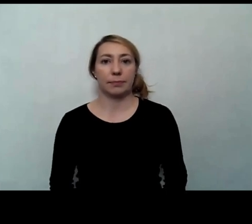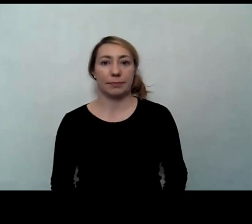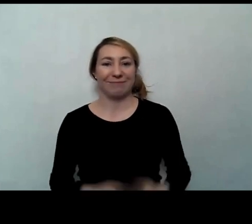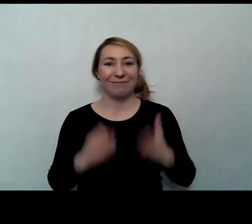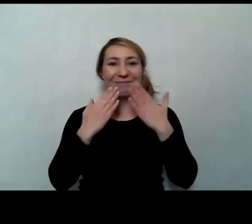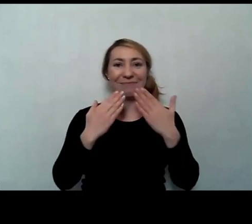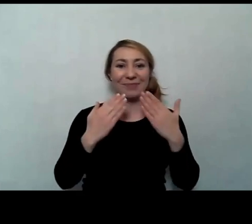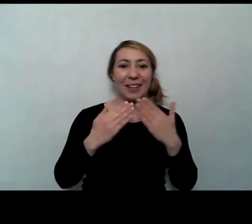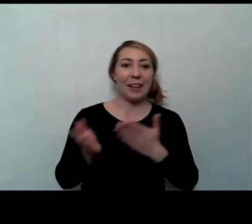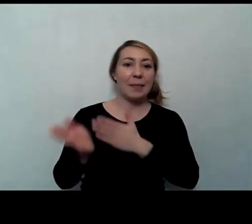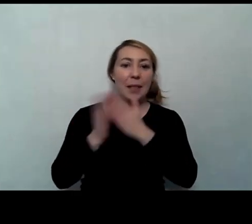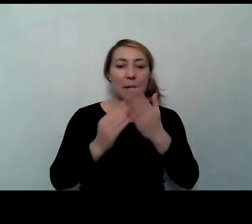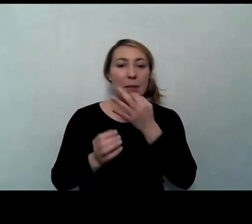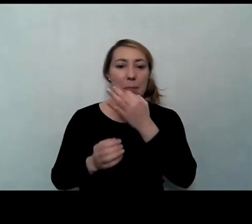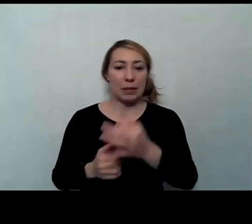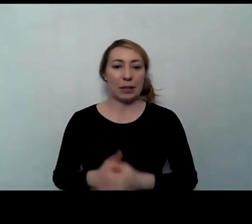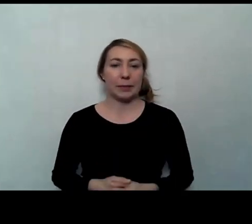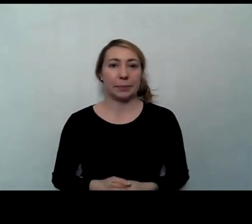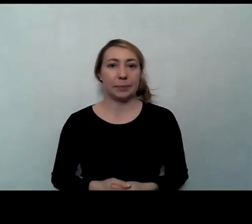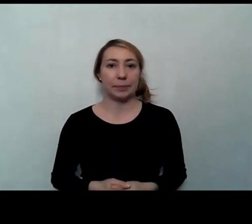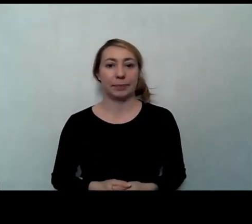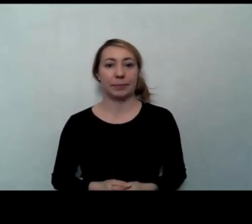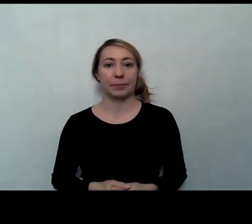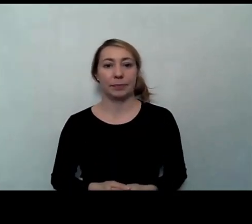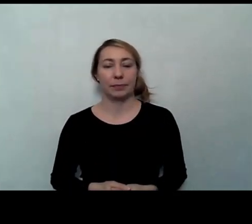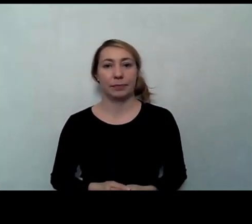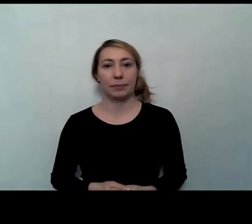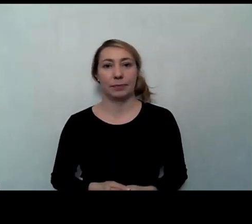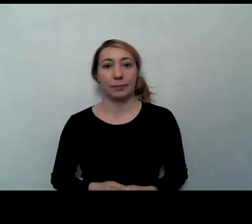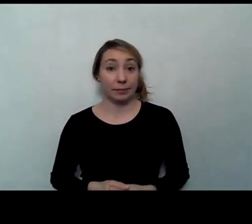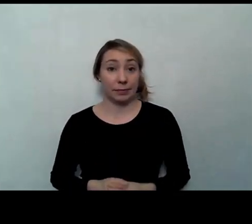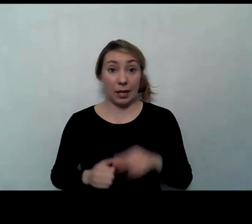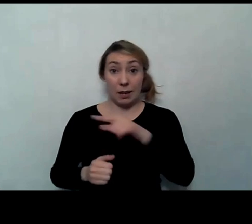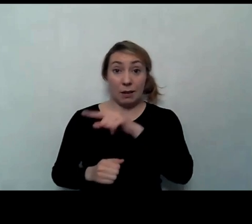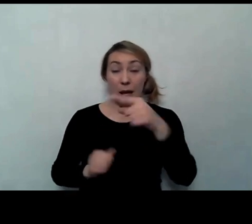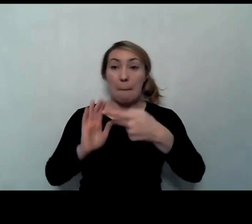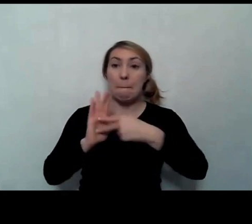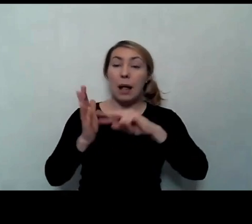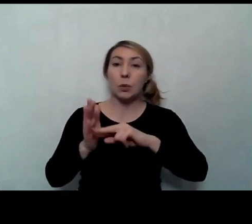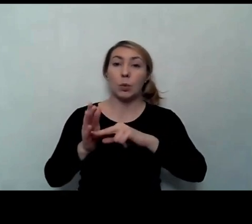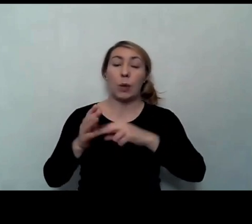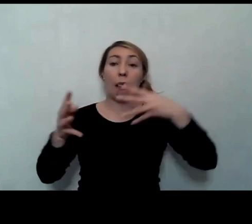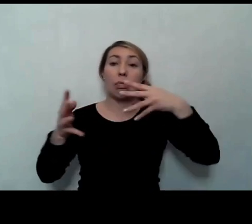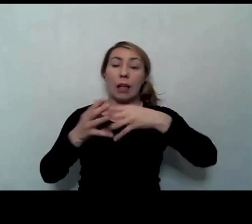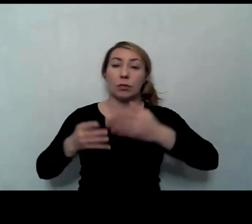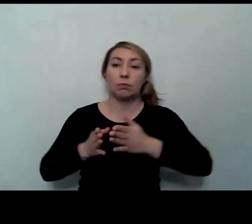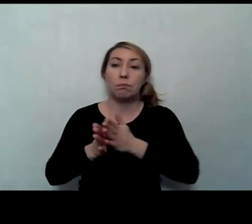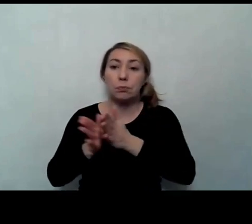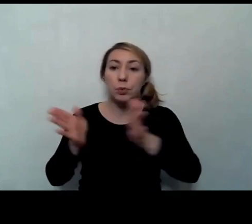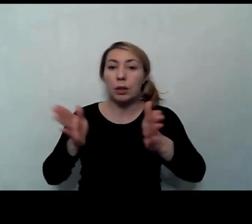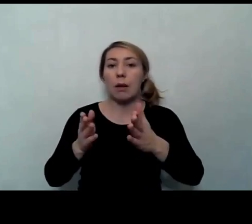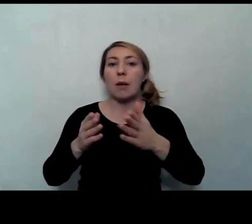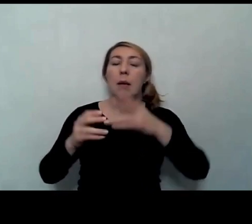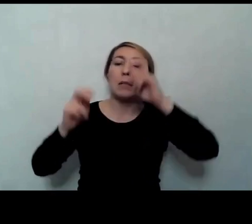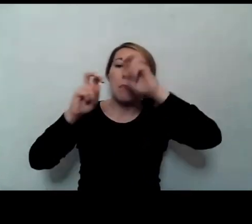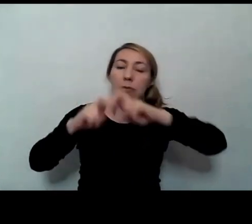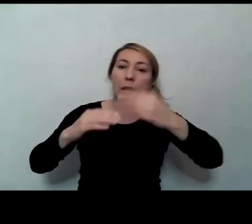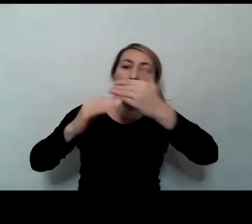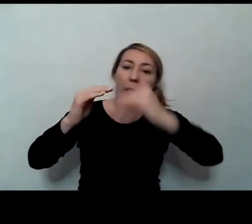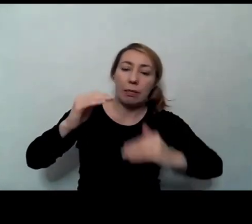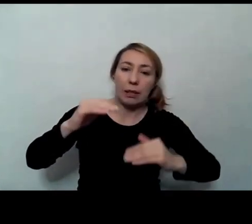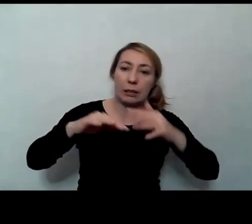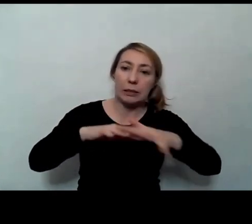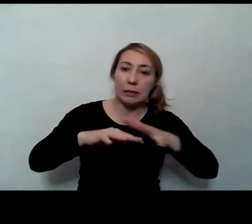Dziękuję. Mamy kolejne pytania na czacie. Czy planujecie Pani rozszerzanie testu o badanie innych podsystemów języka? Pyta